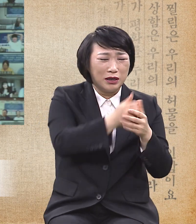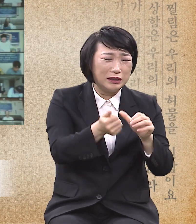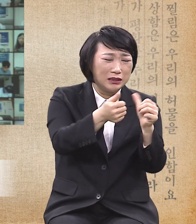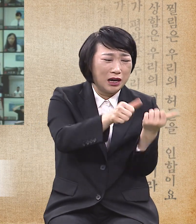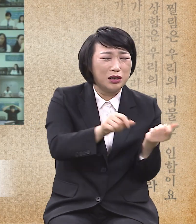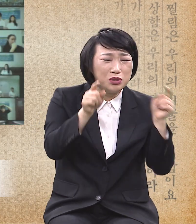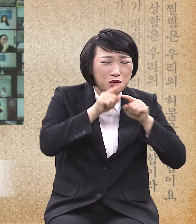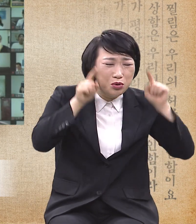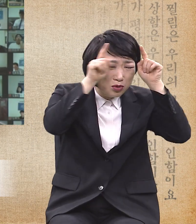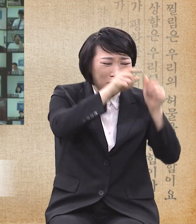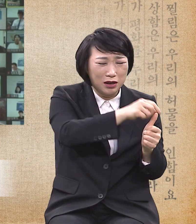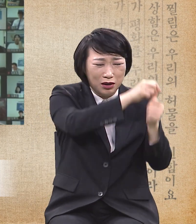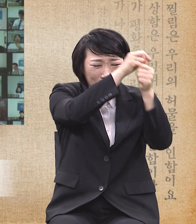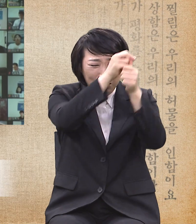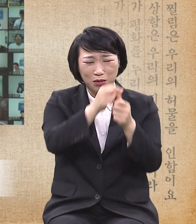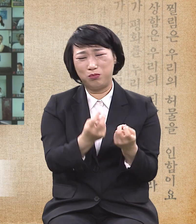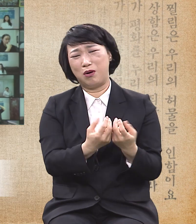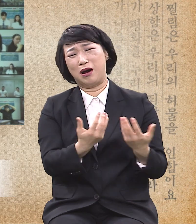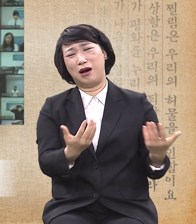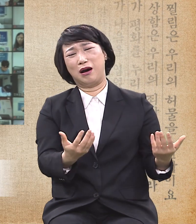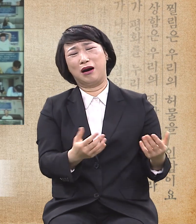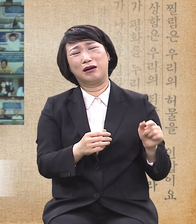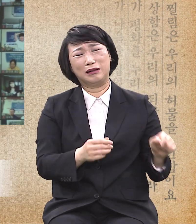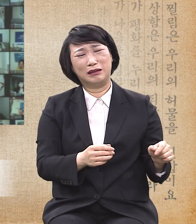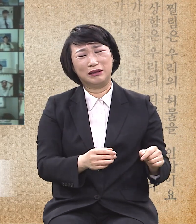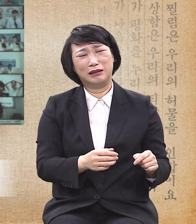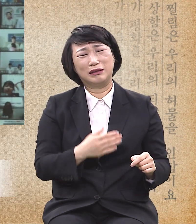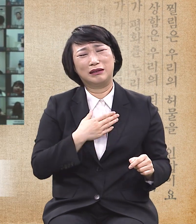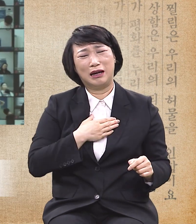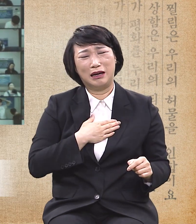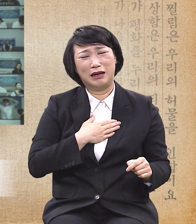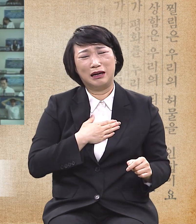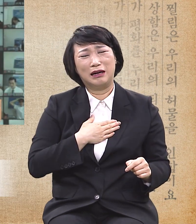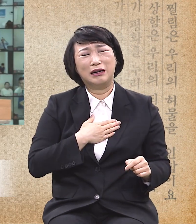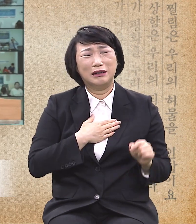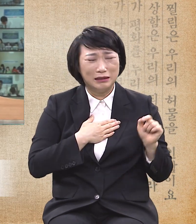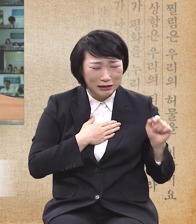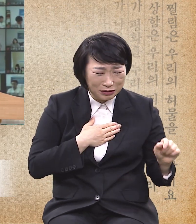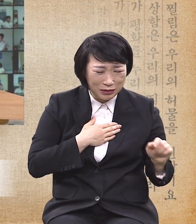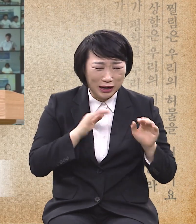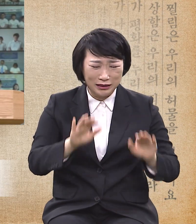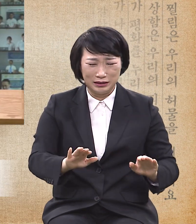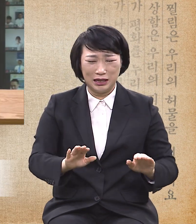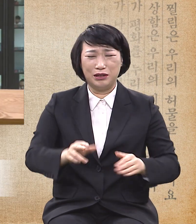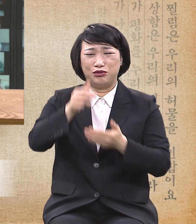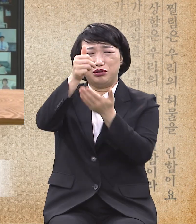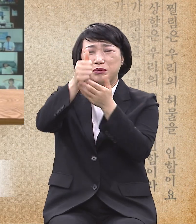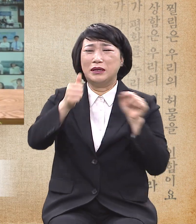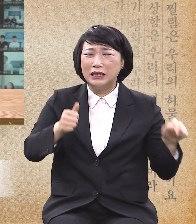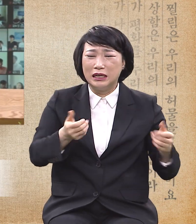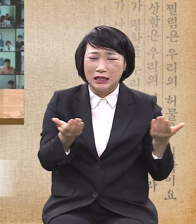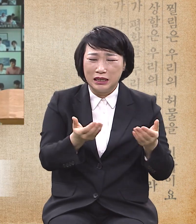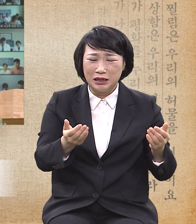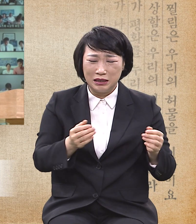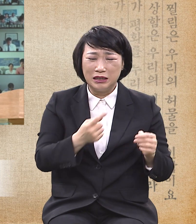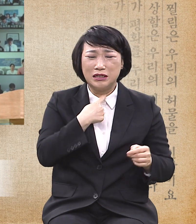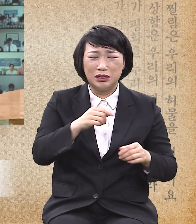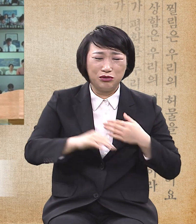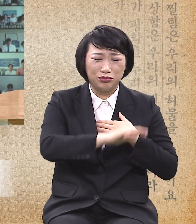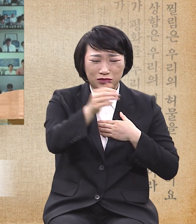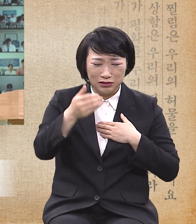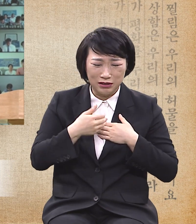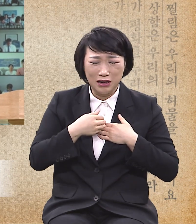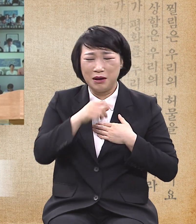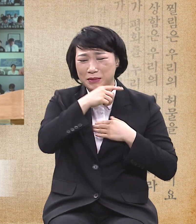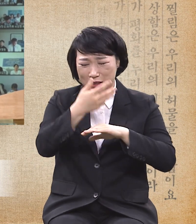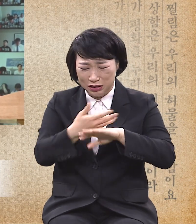사망과 지옥에서 살 수 없는 어마어마한 사건입니다. 그러나 주님은 이 사건을 저지른 우리에게